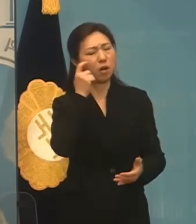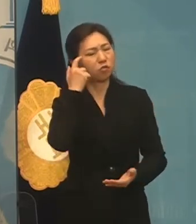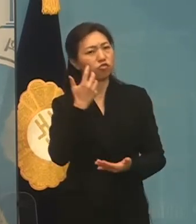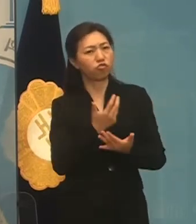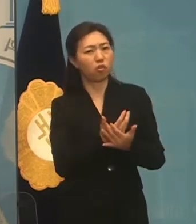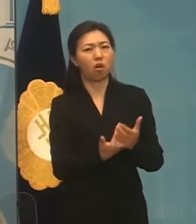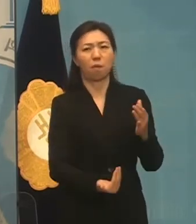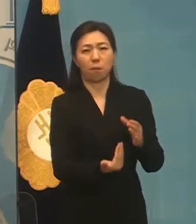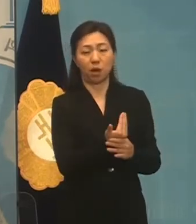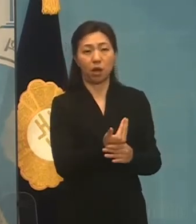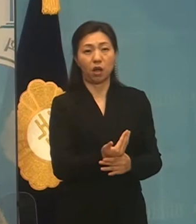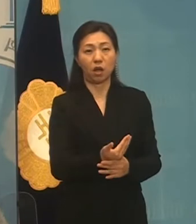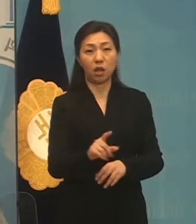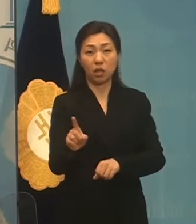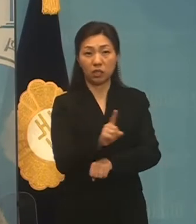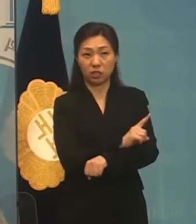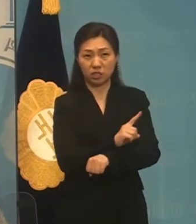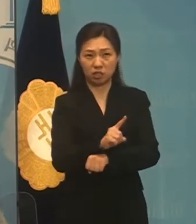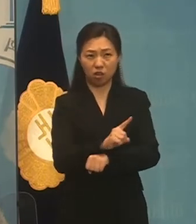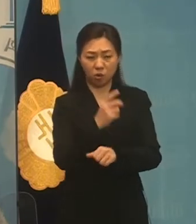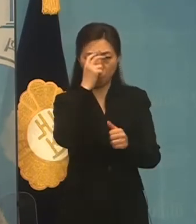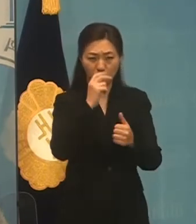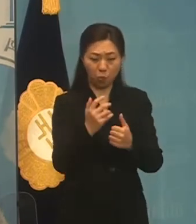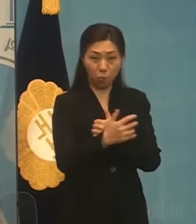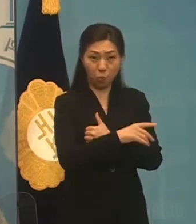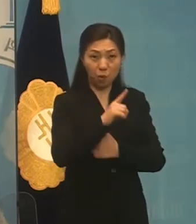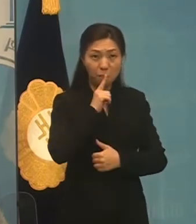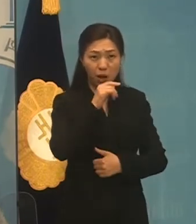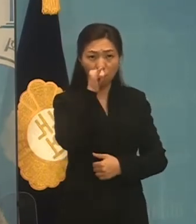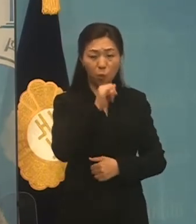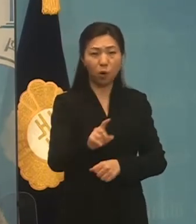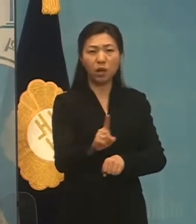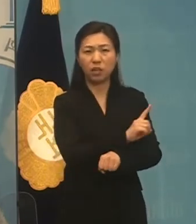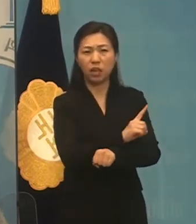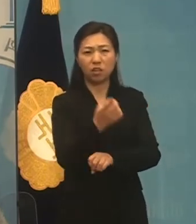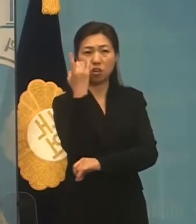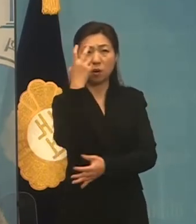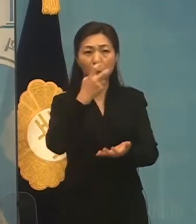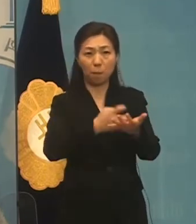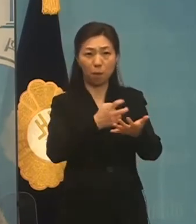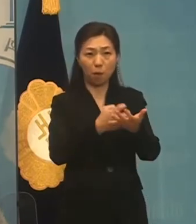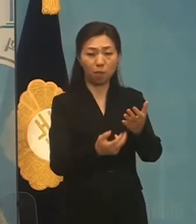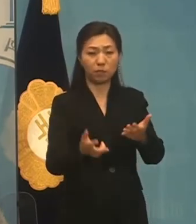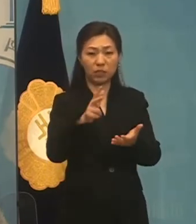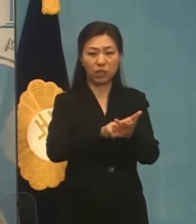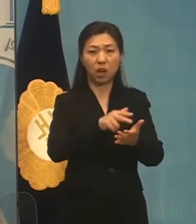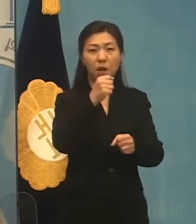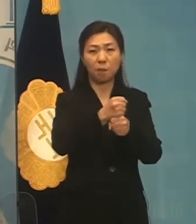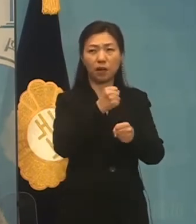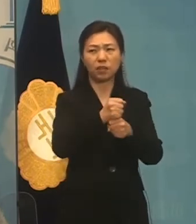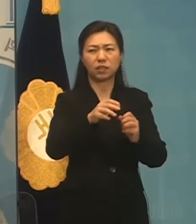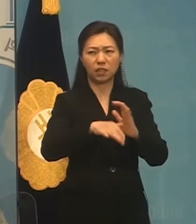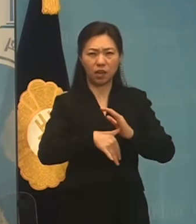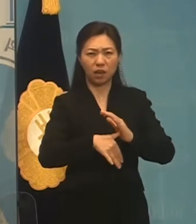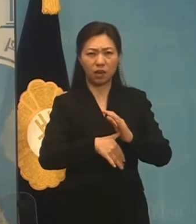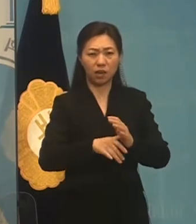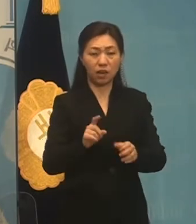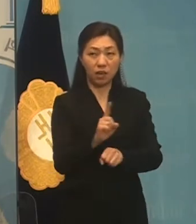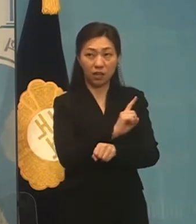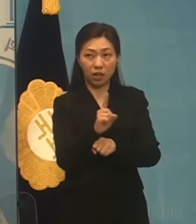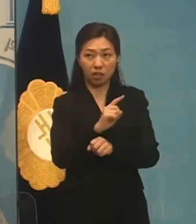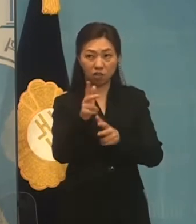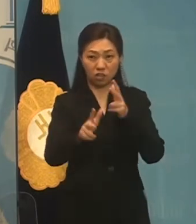또한 그동안 디지털 유지를 주창하고 데이터 기본법을 만드는 과정에서 데이터의 산업적인